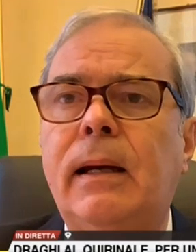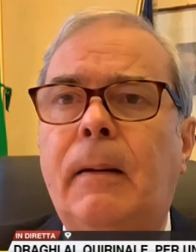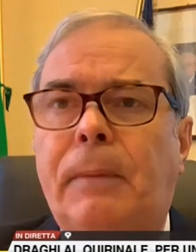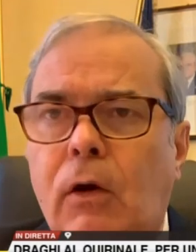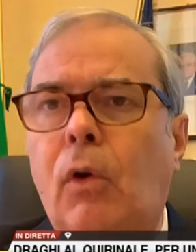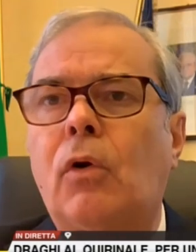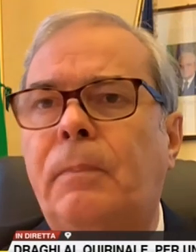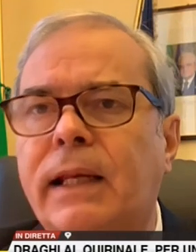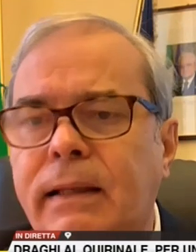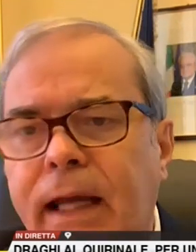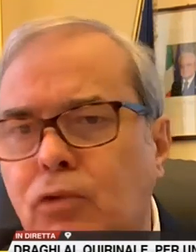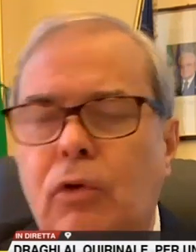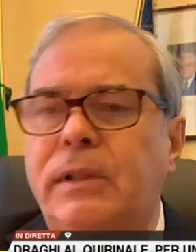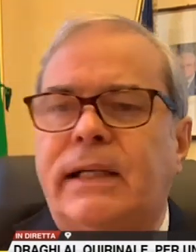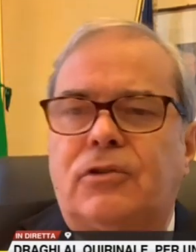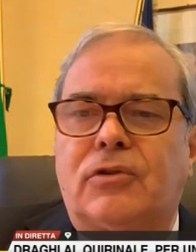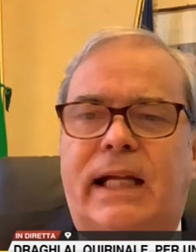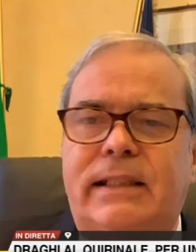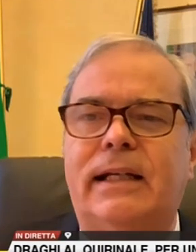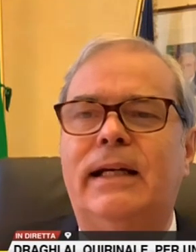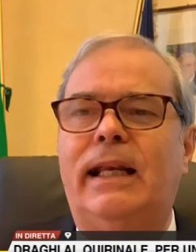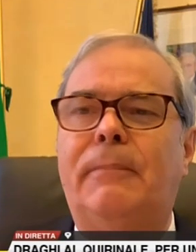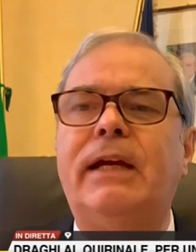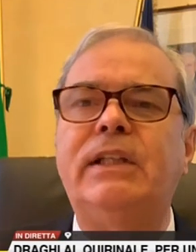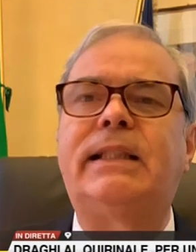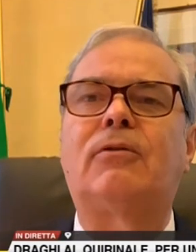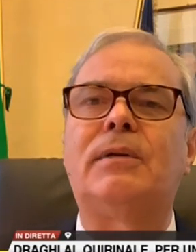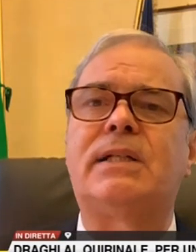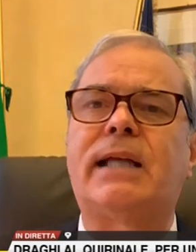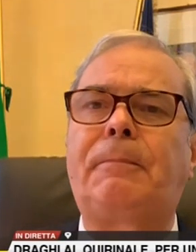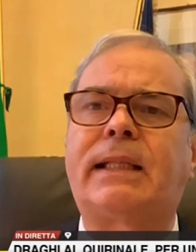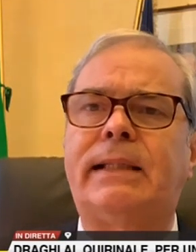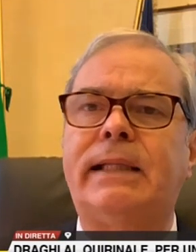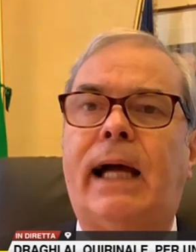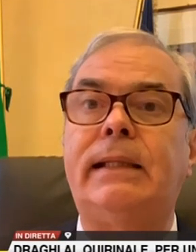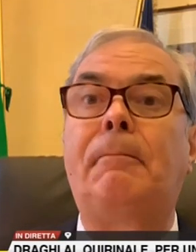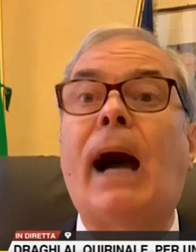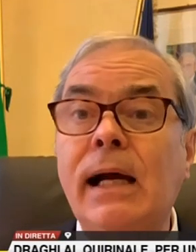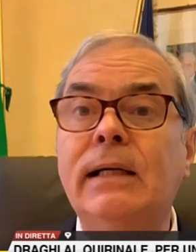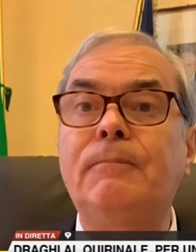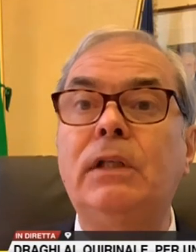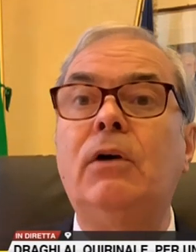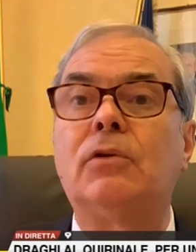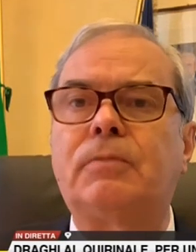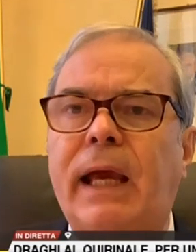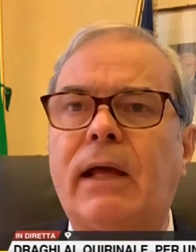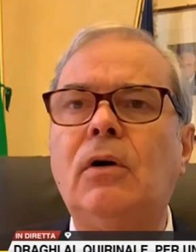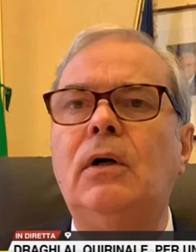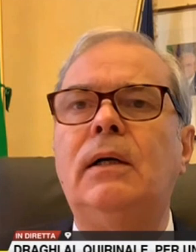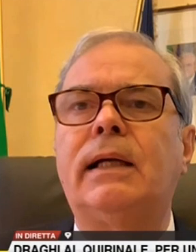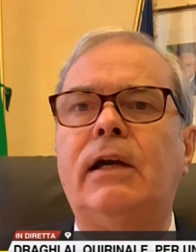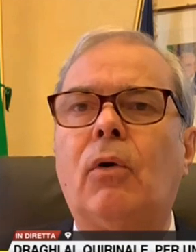mesi per loro, per le autonomie che sono state la mia vita, come si sa, per tanti anni. Ma io